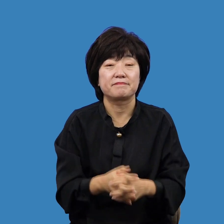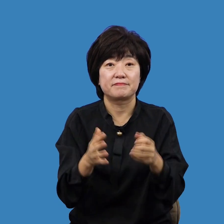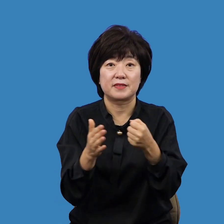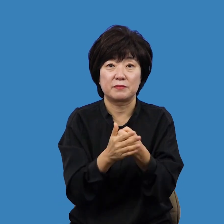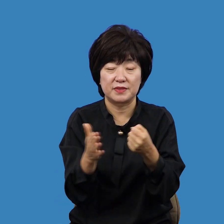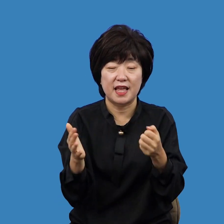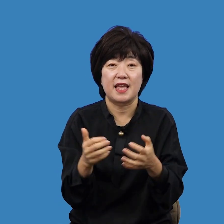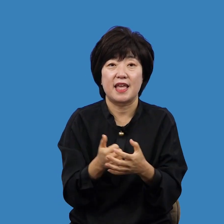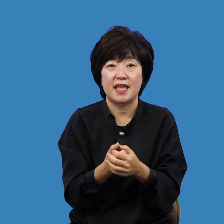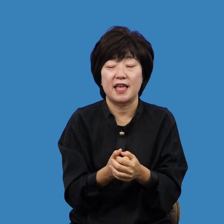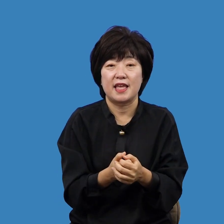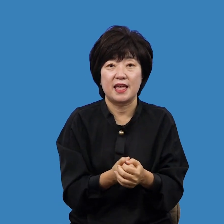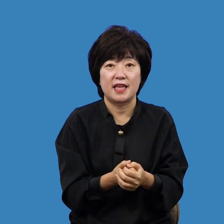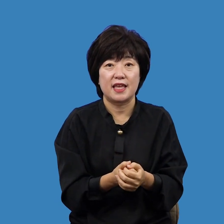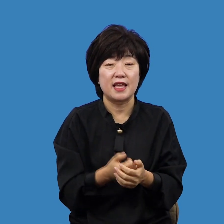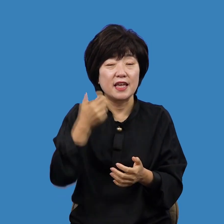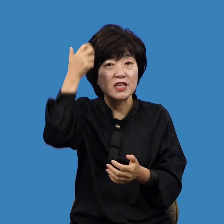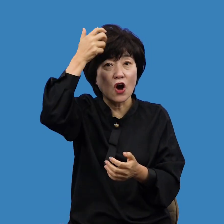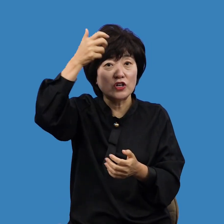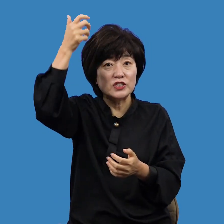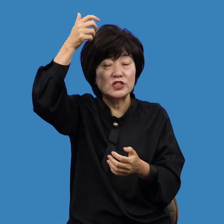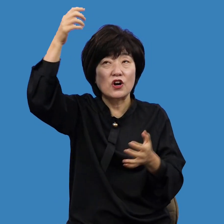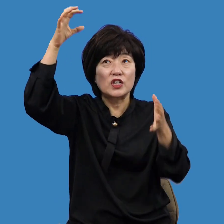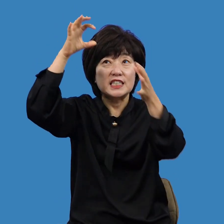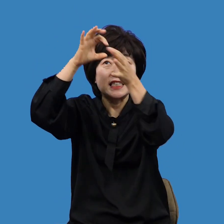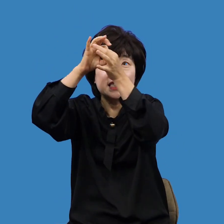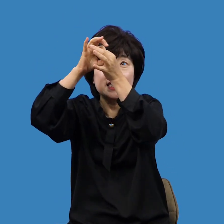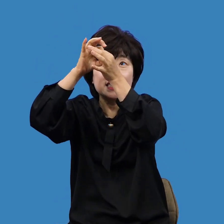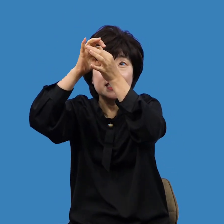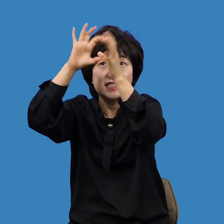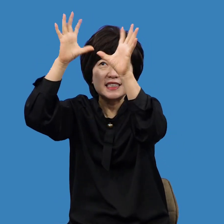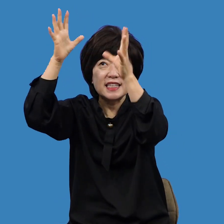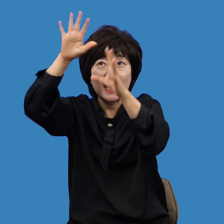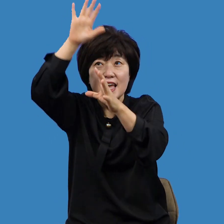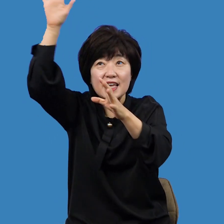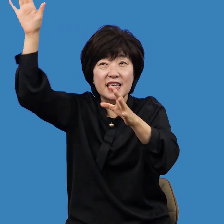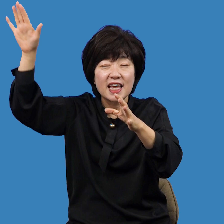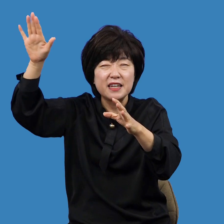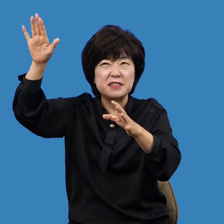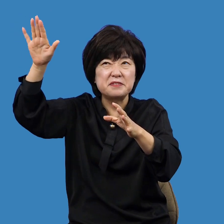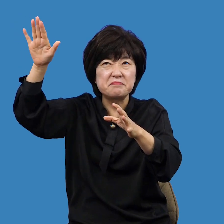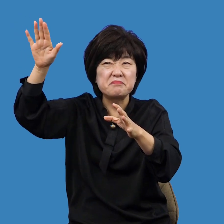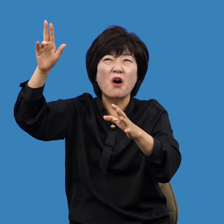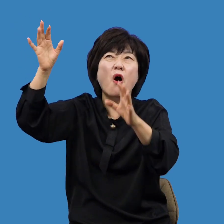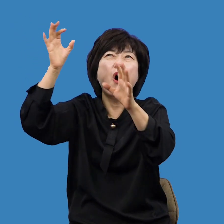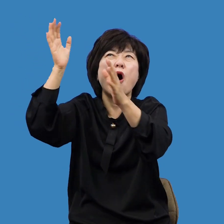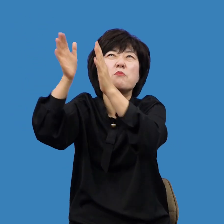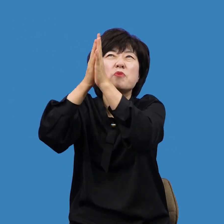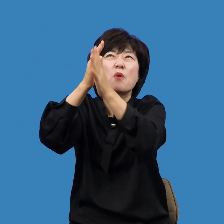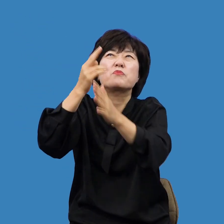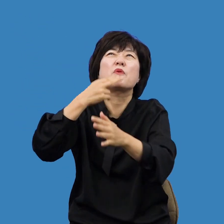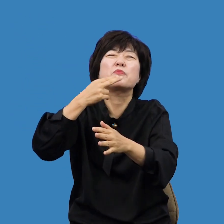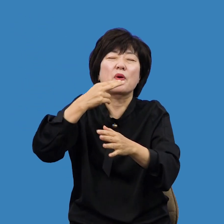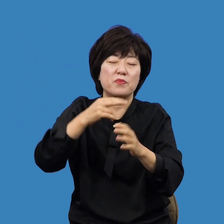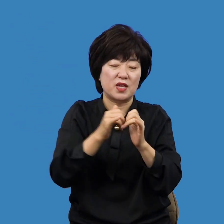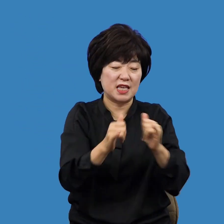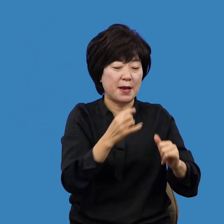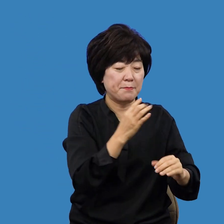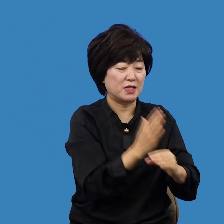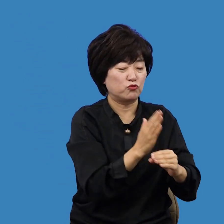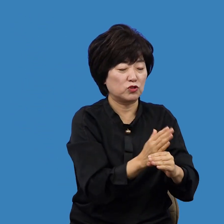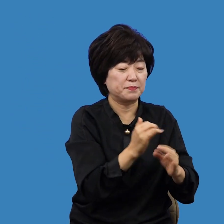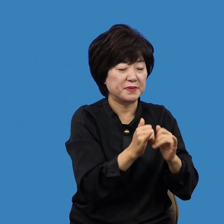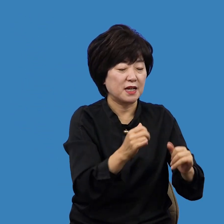그래서 이 영적인 세계를 부인하는 단순한 그냥 인본주의의 이론과